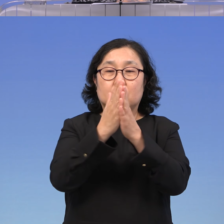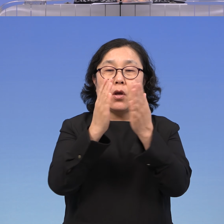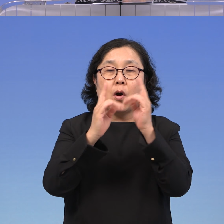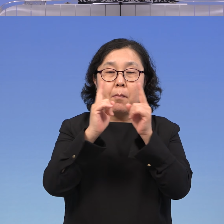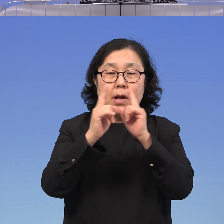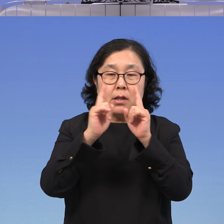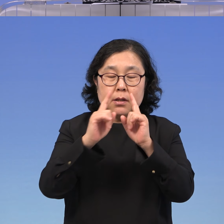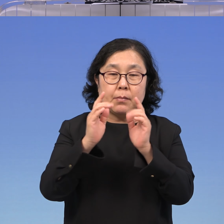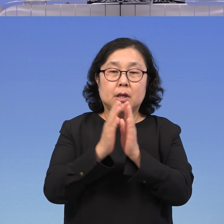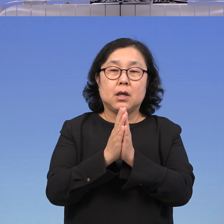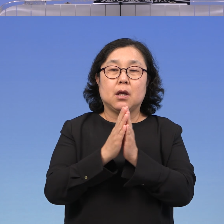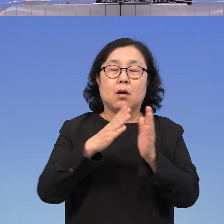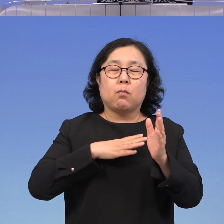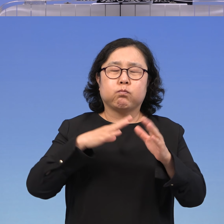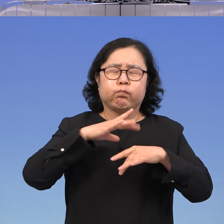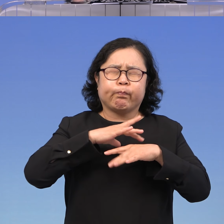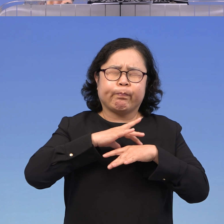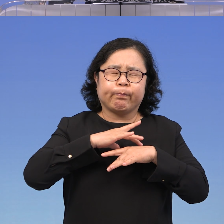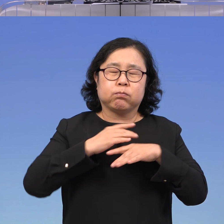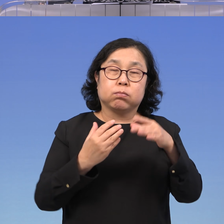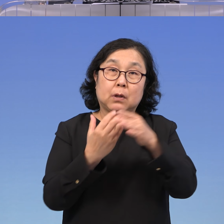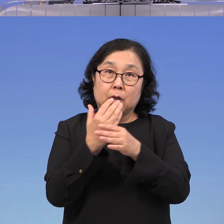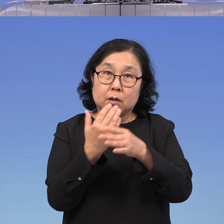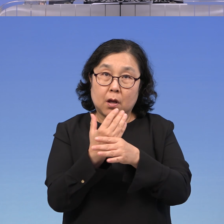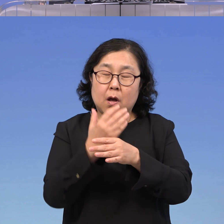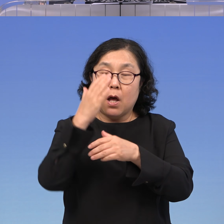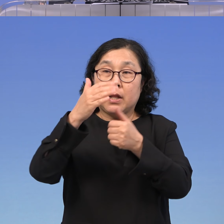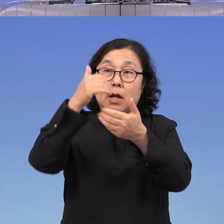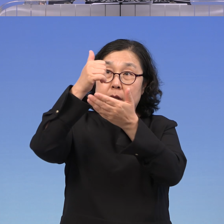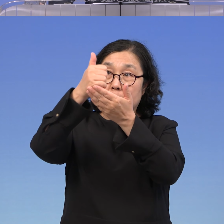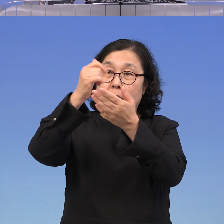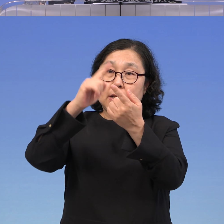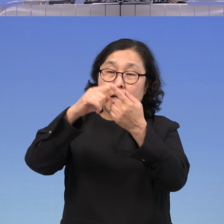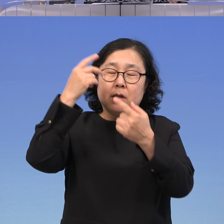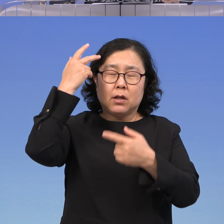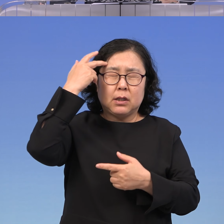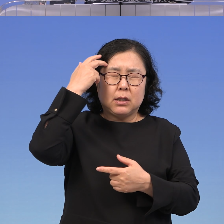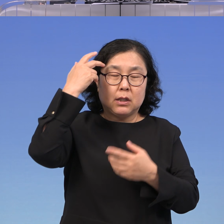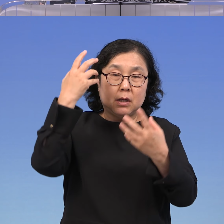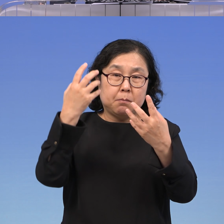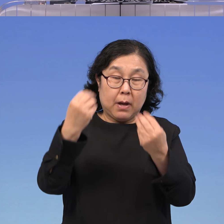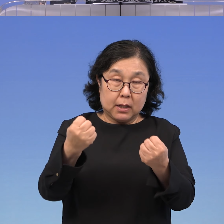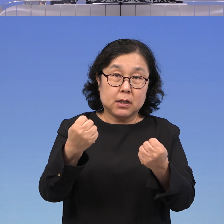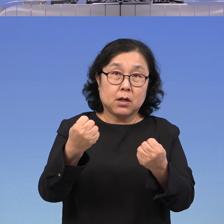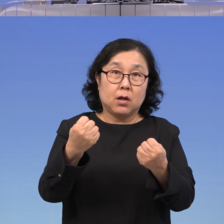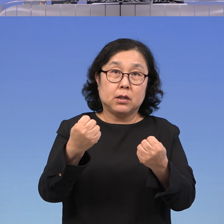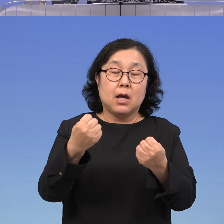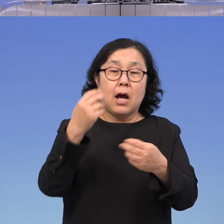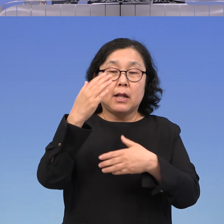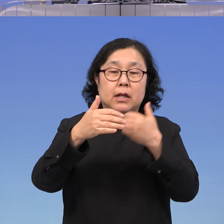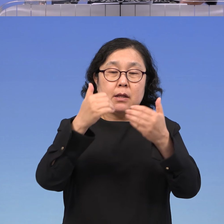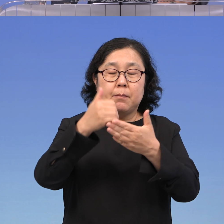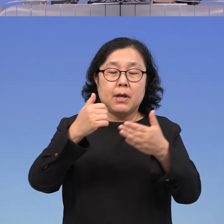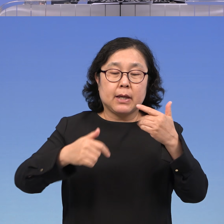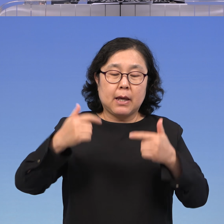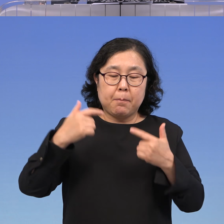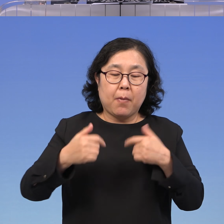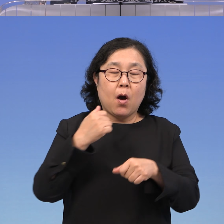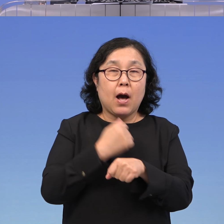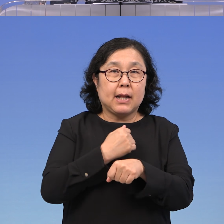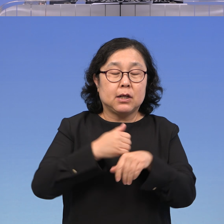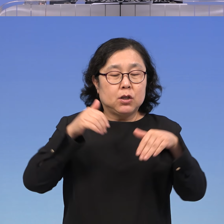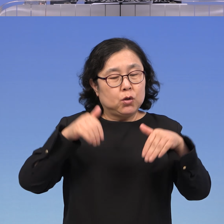두려움을 가져다 줬습니다 하나님에 대하여 지식이 많은 것이 그 하나님이 기뻐하시는